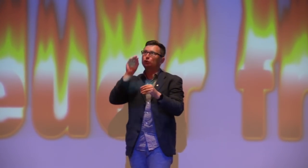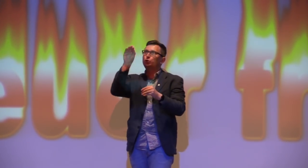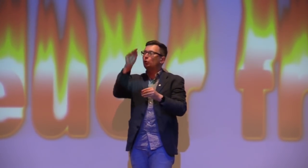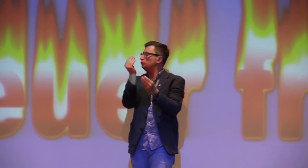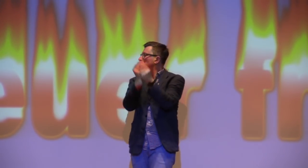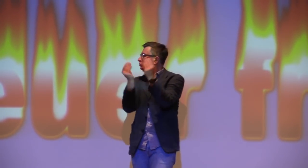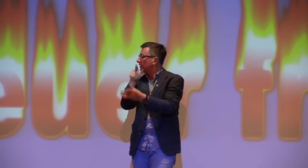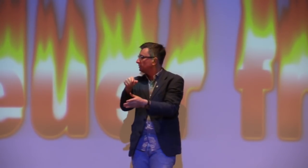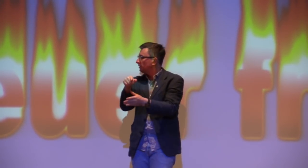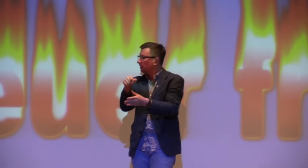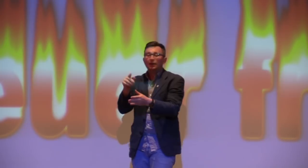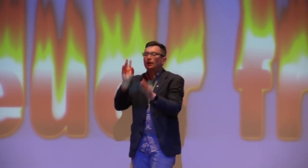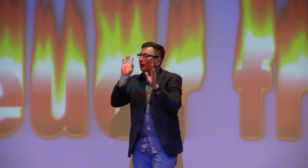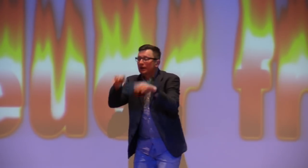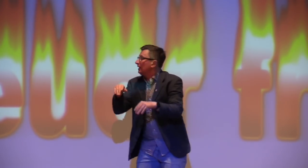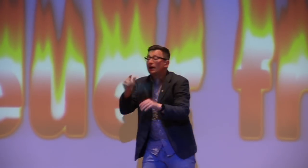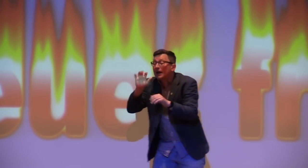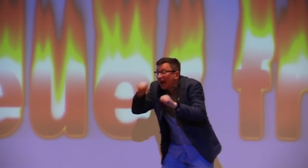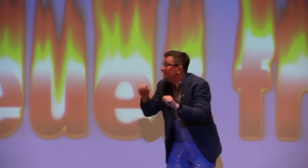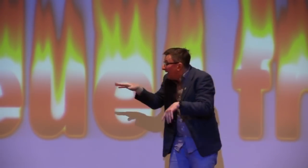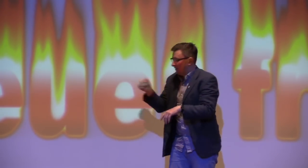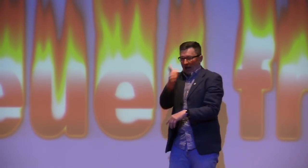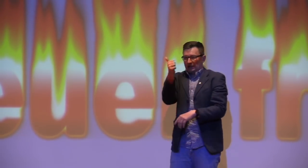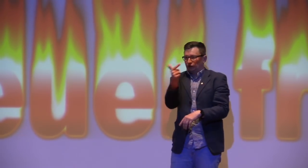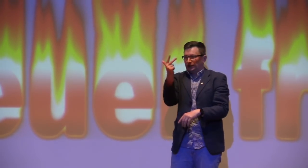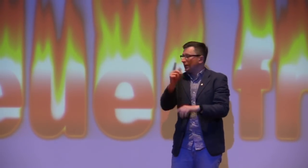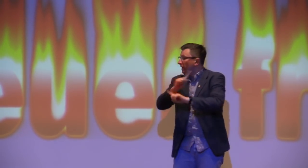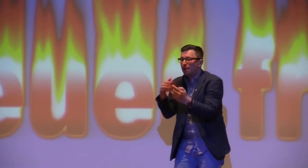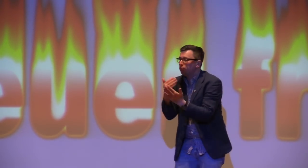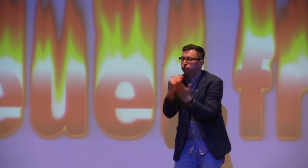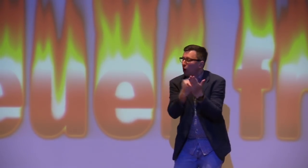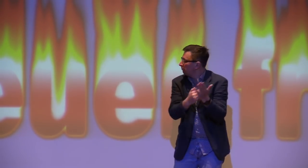dafür haben. Da hat Stefan ja vorhin auch gesagt, das ist natürlich so. Aber du kannst doch